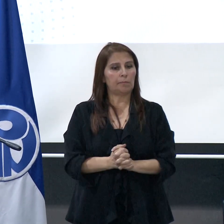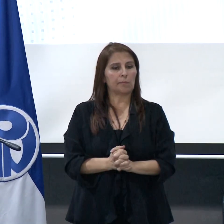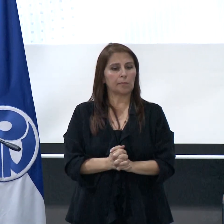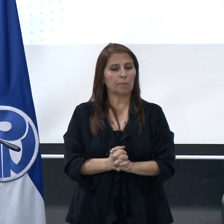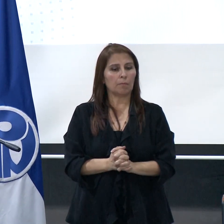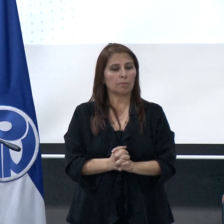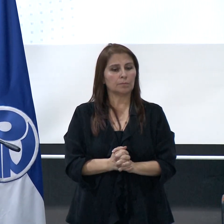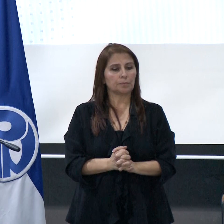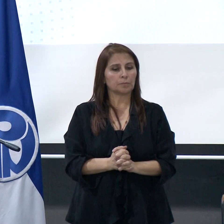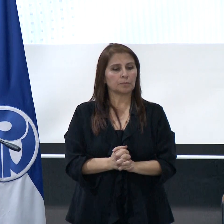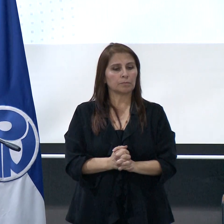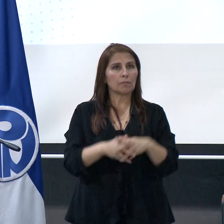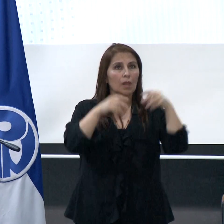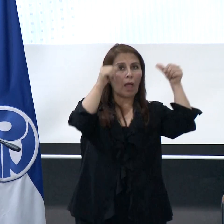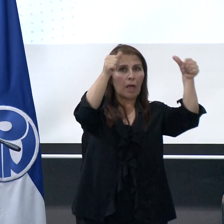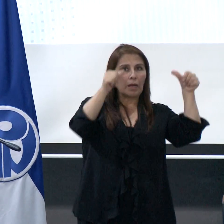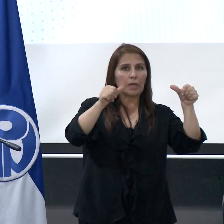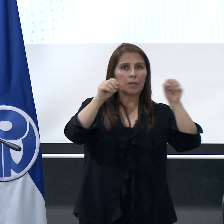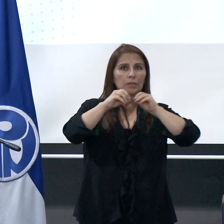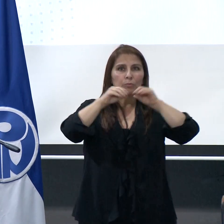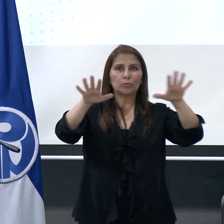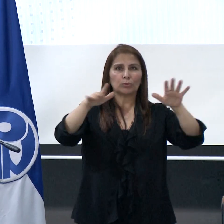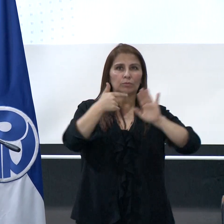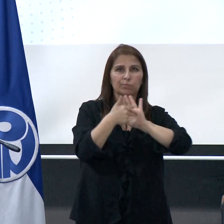entre el museo pedagógico colombiano